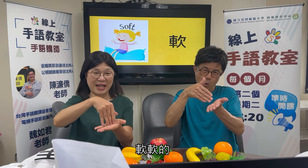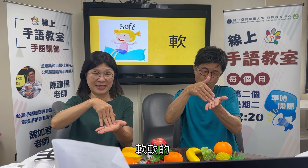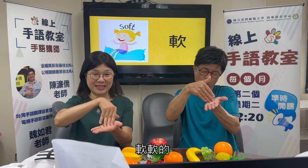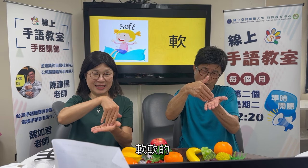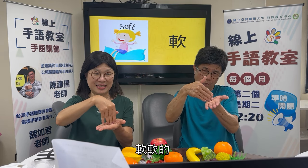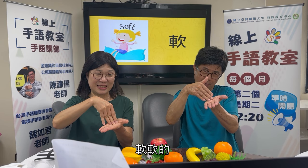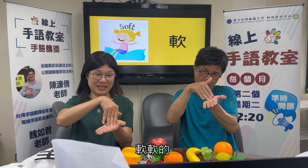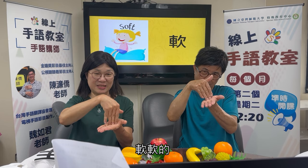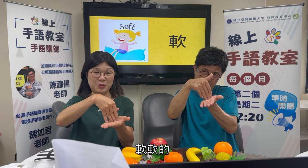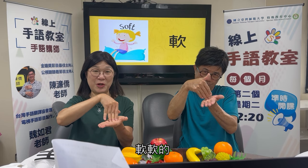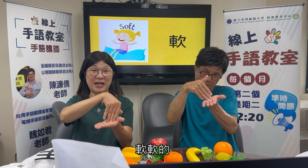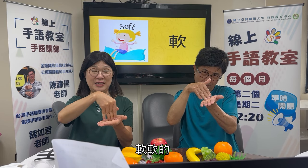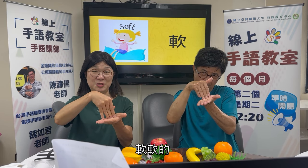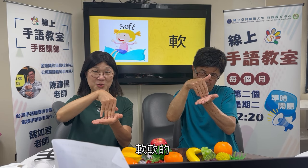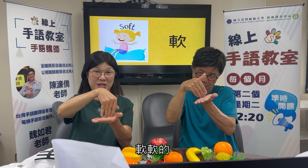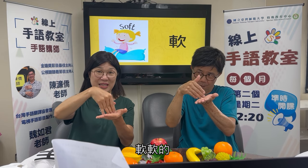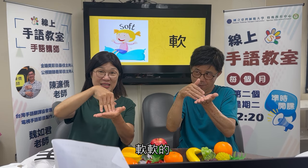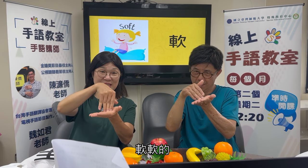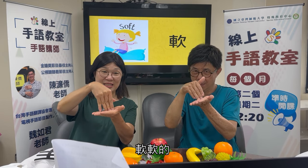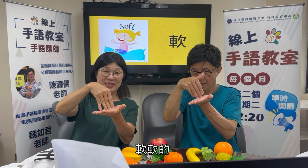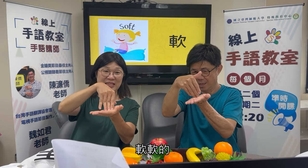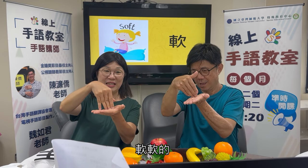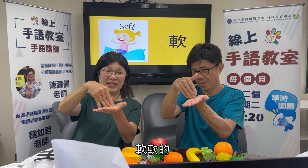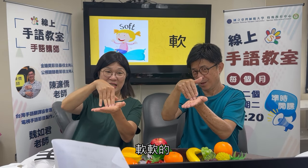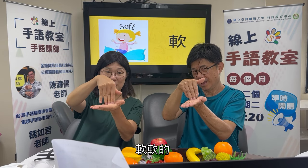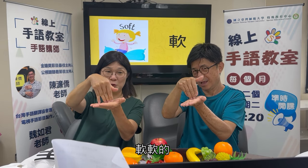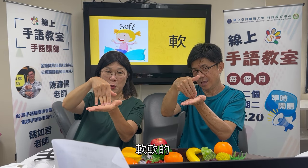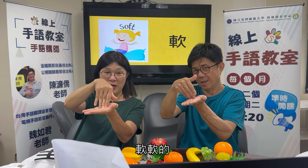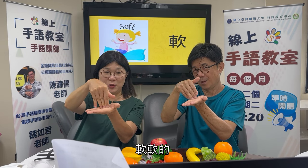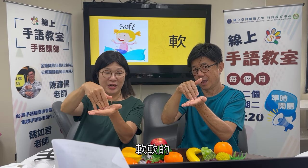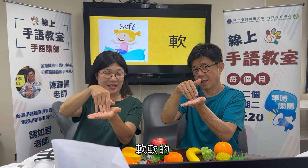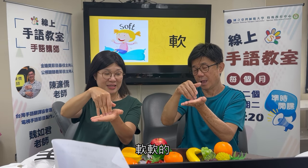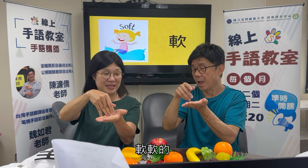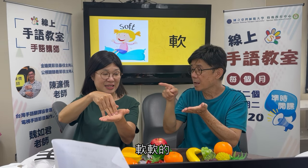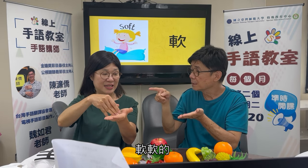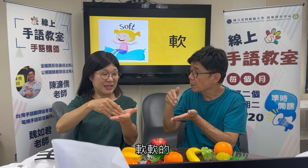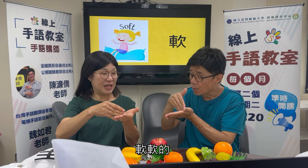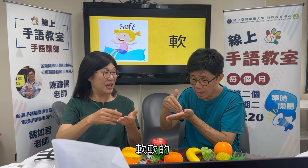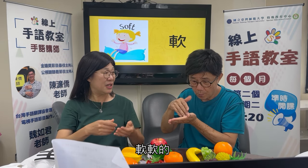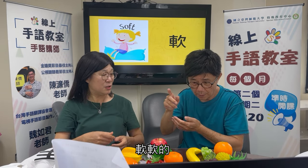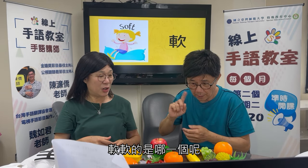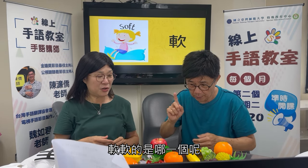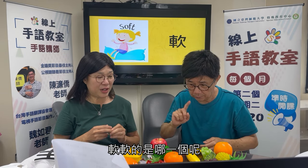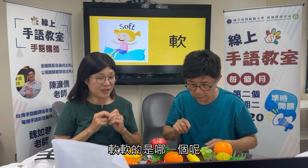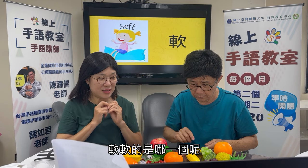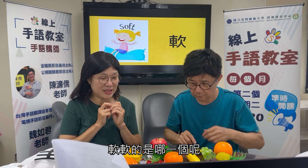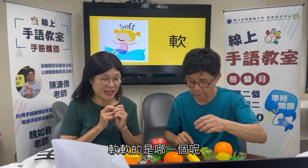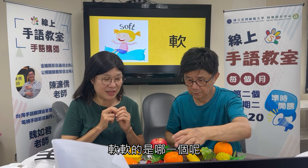的，软软的，软软的，软软的是哪一个